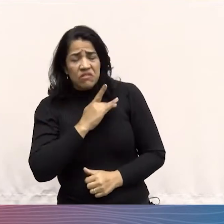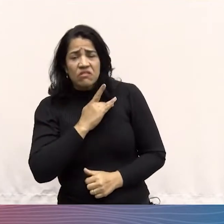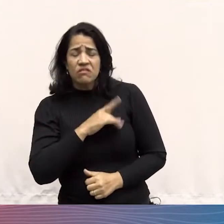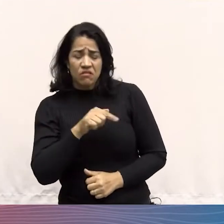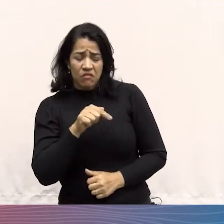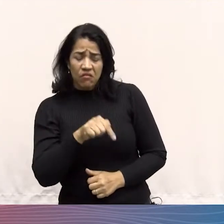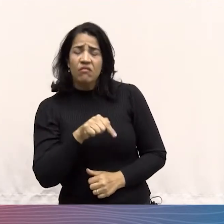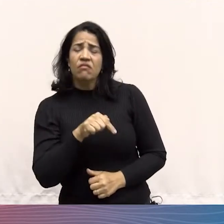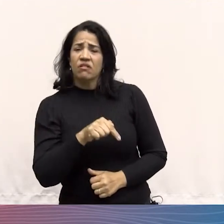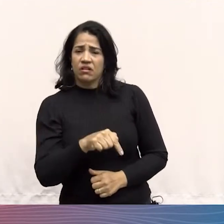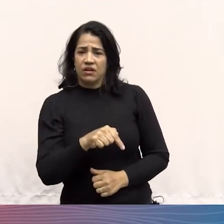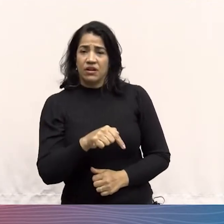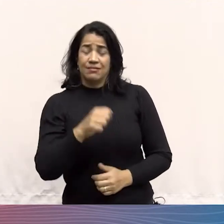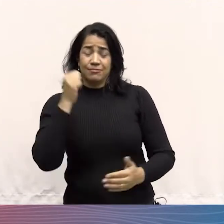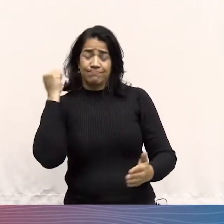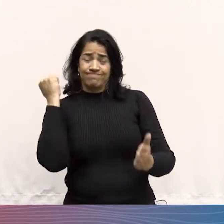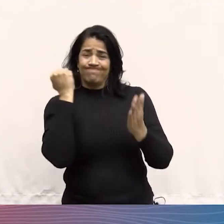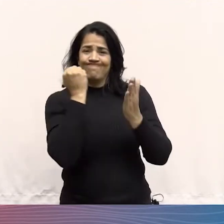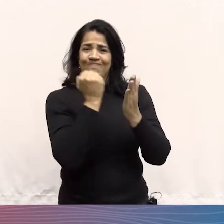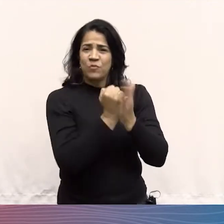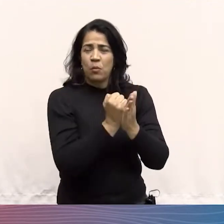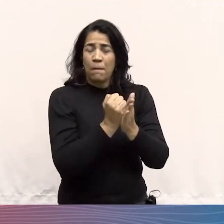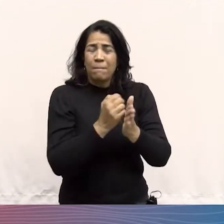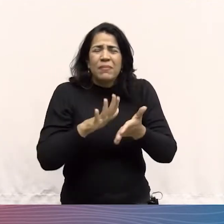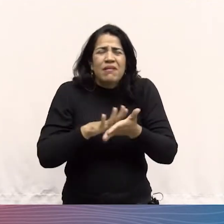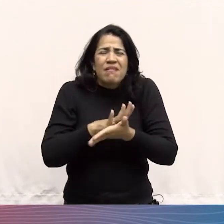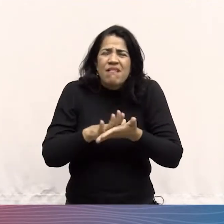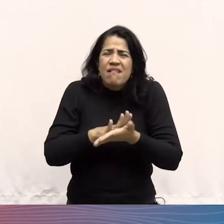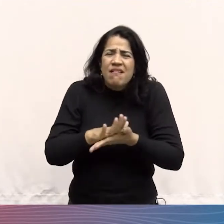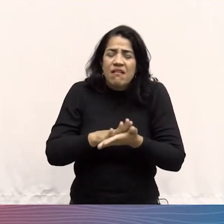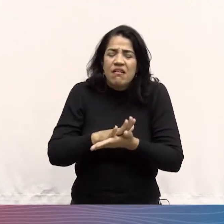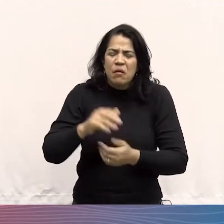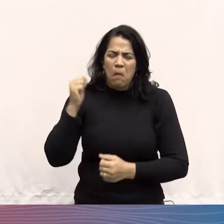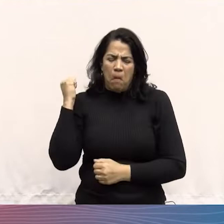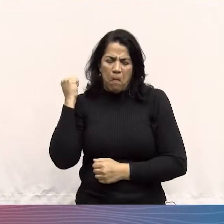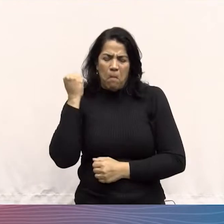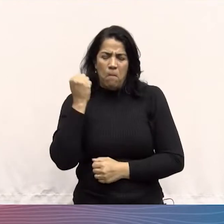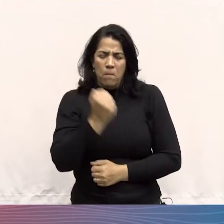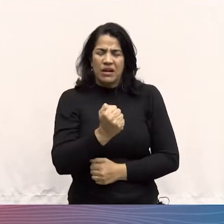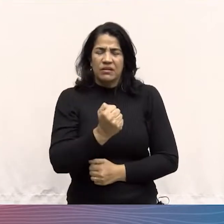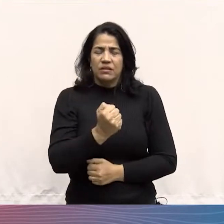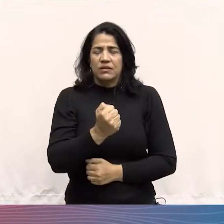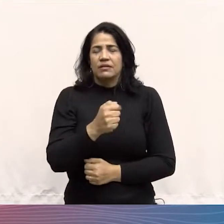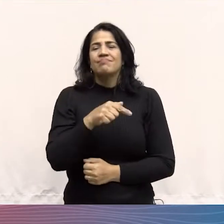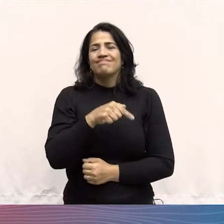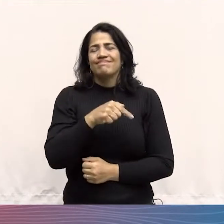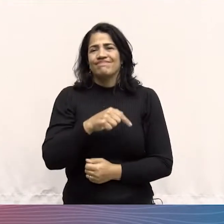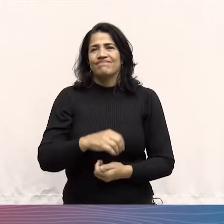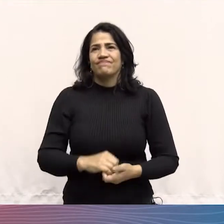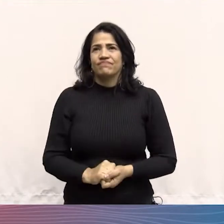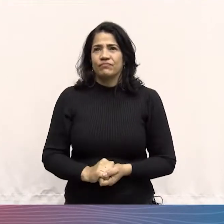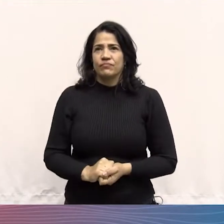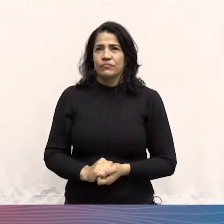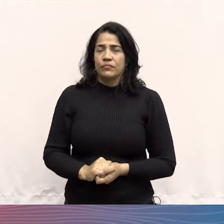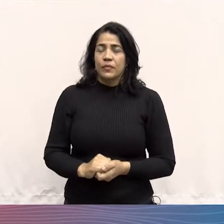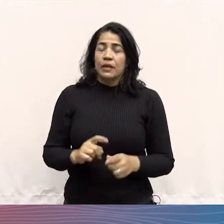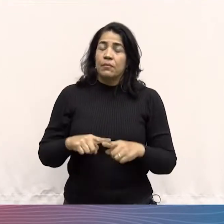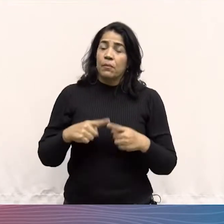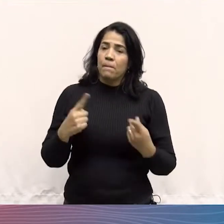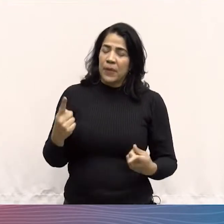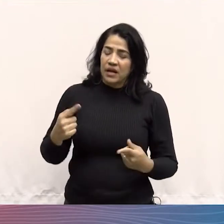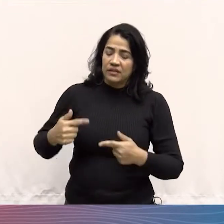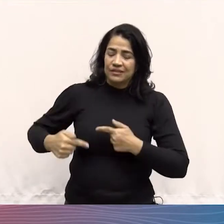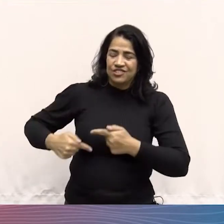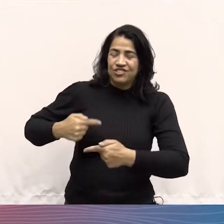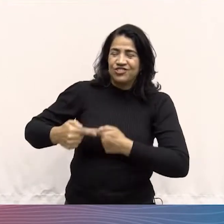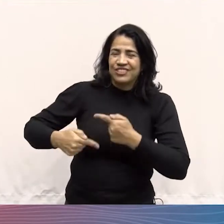mas a sua descendência foi totalmente uma descendência independente de Deus. Porque